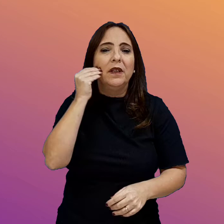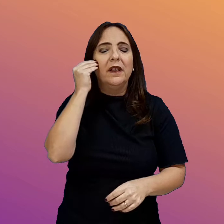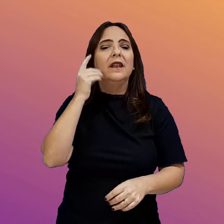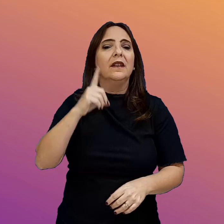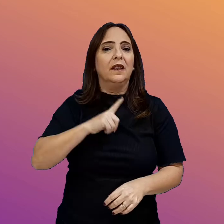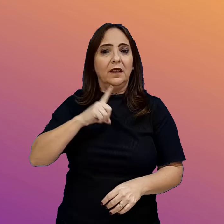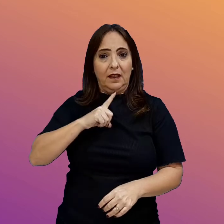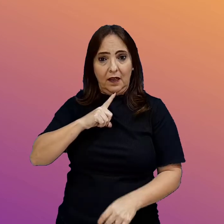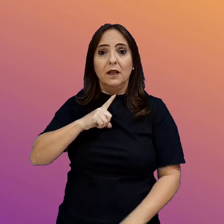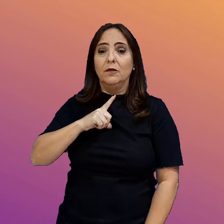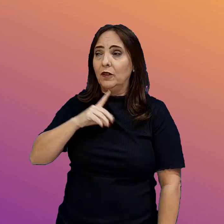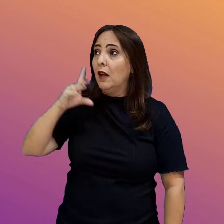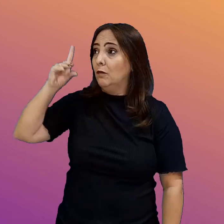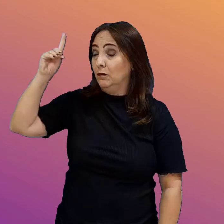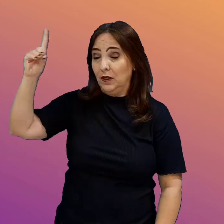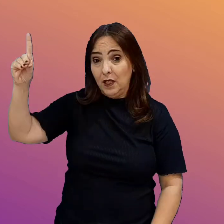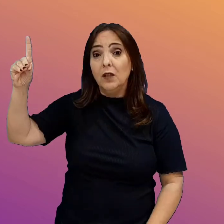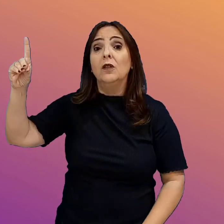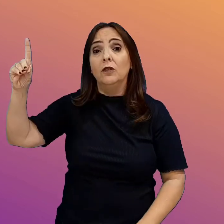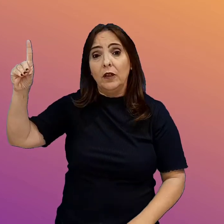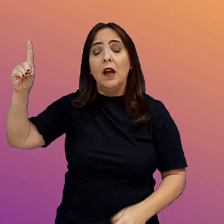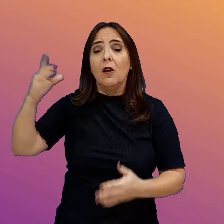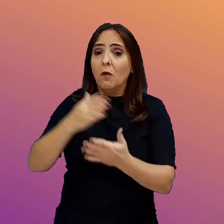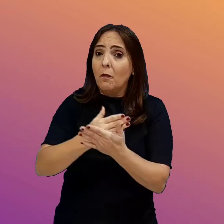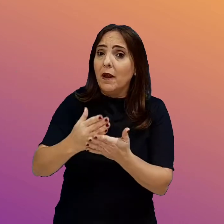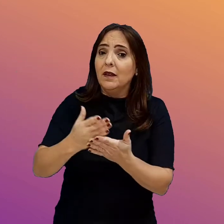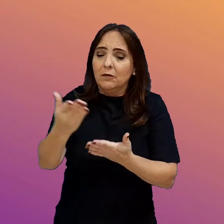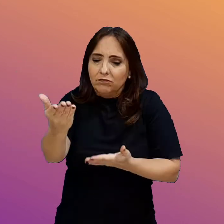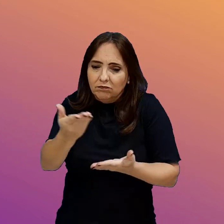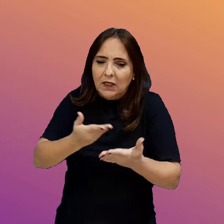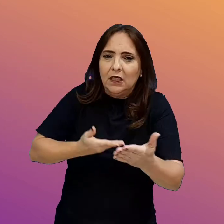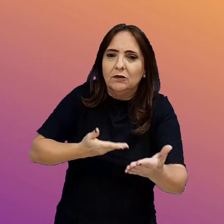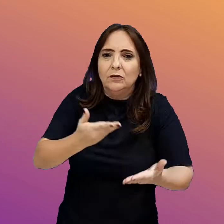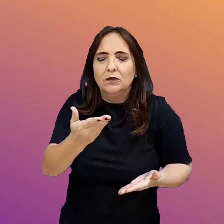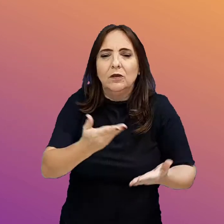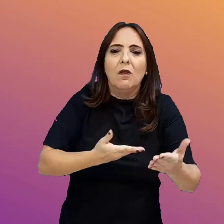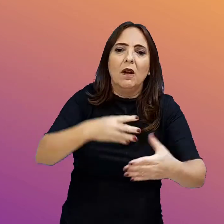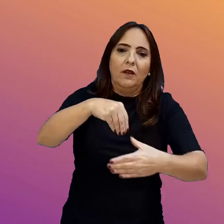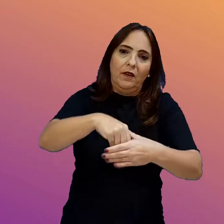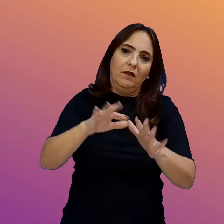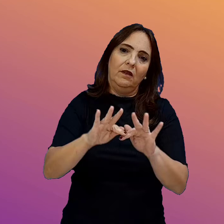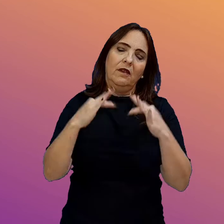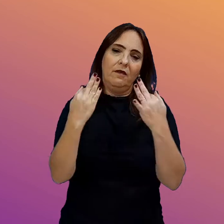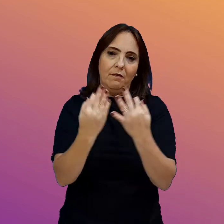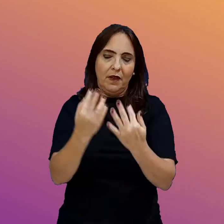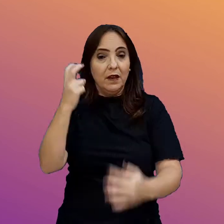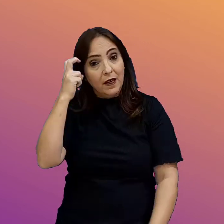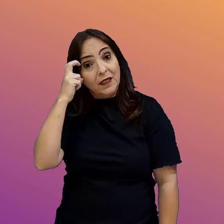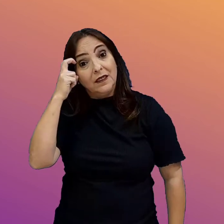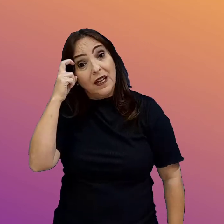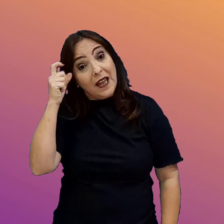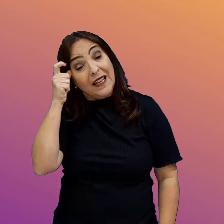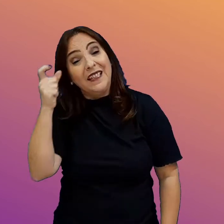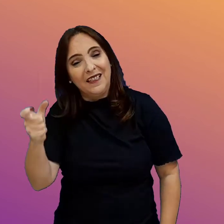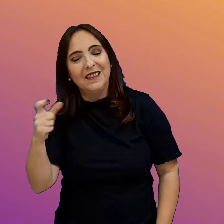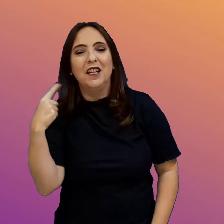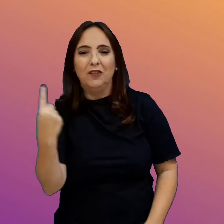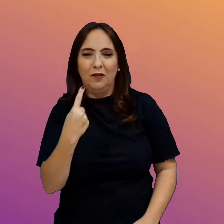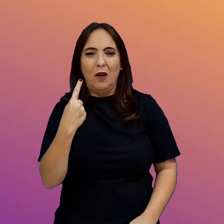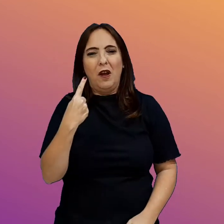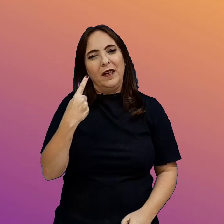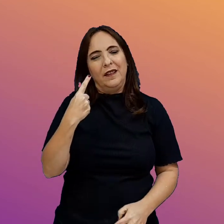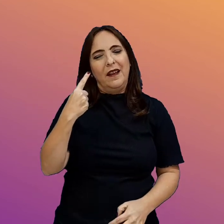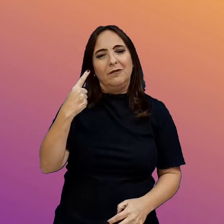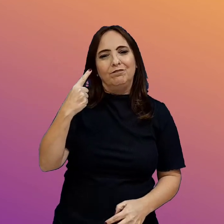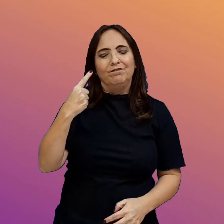da família, da mesa, da troca. É muito interessante a gente ouvir sobre Em Volta da Mesa. É verdade,